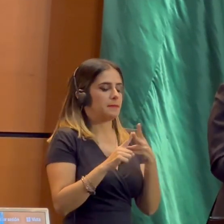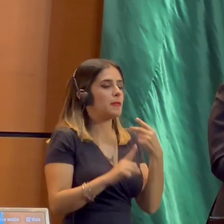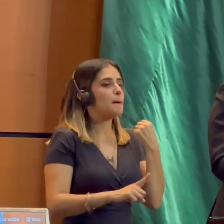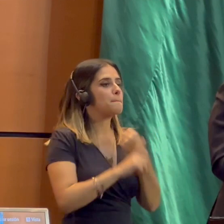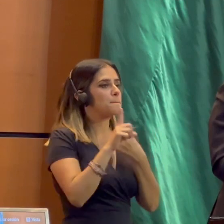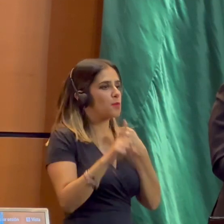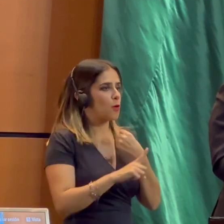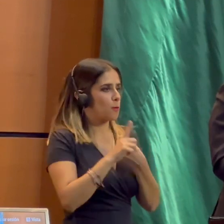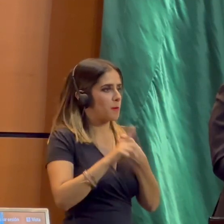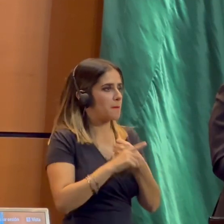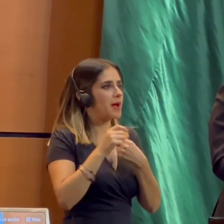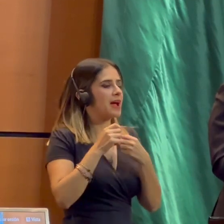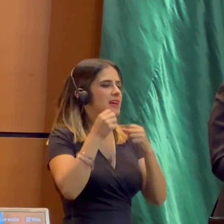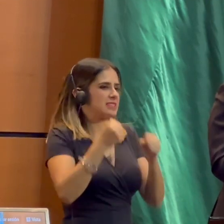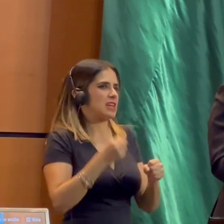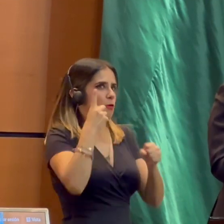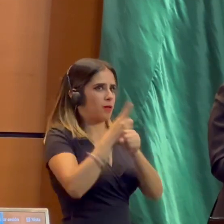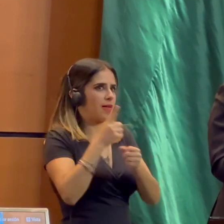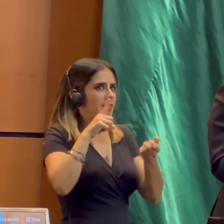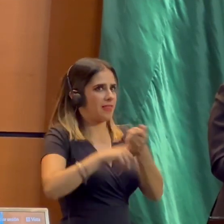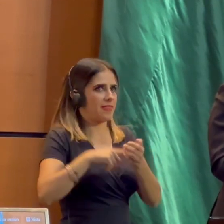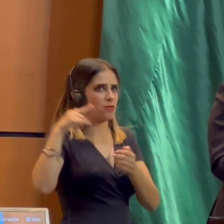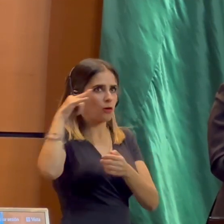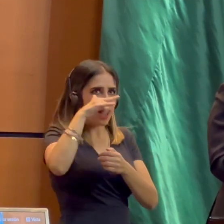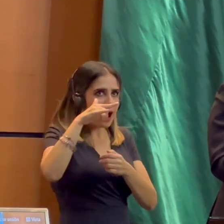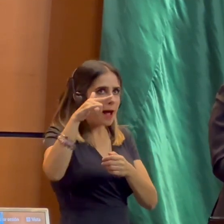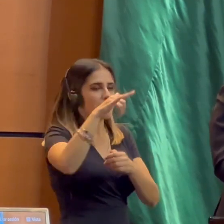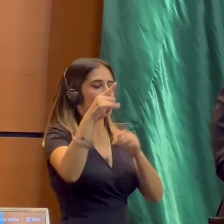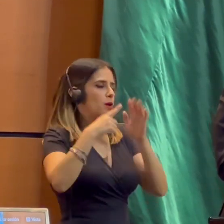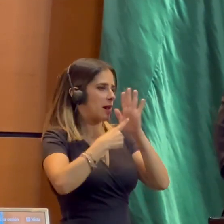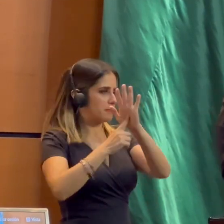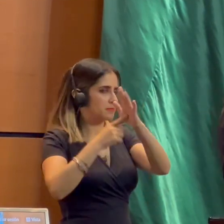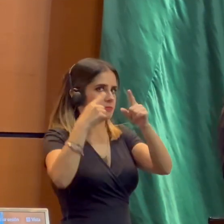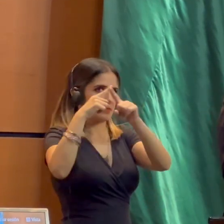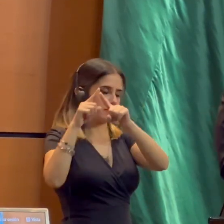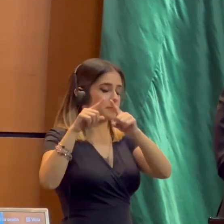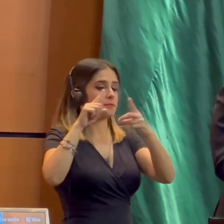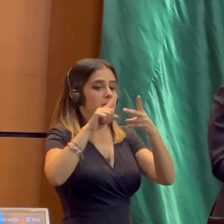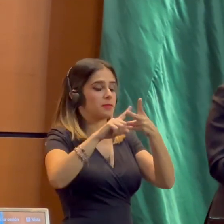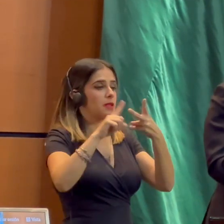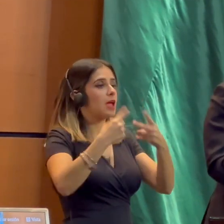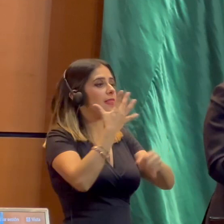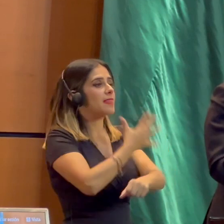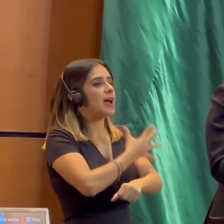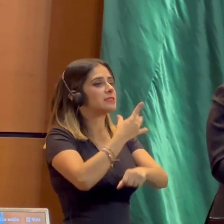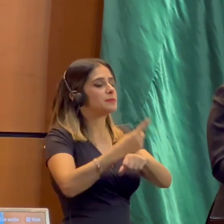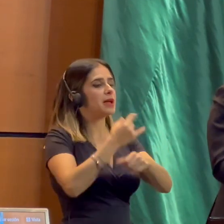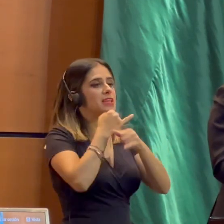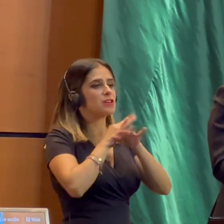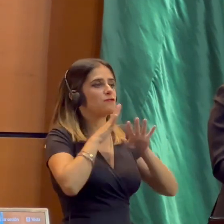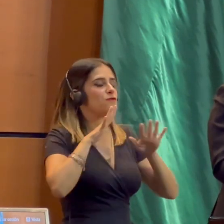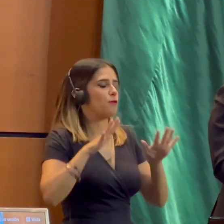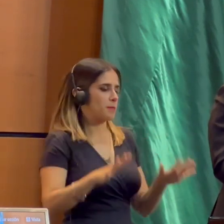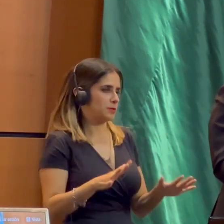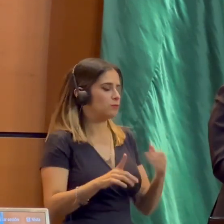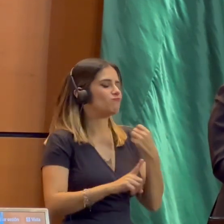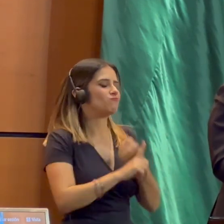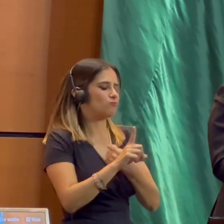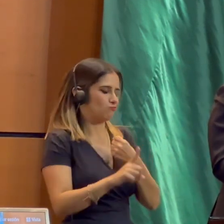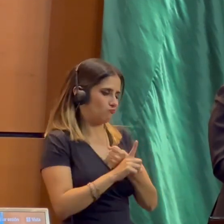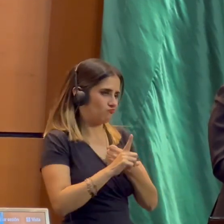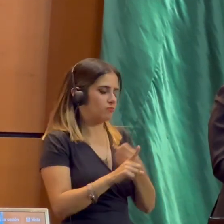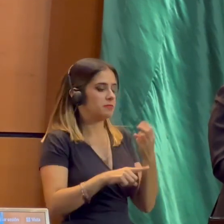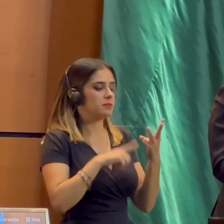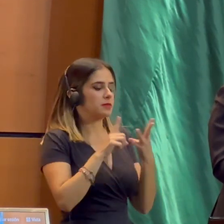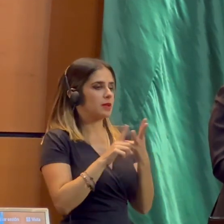情報公開の問題もあります。3つ目には科学的な研究課題として大